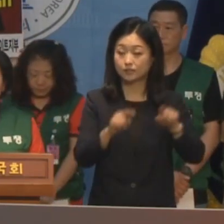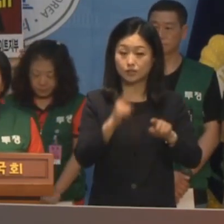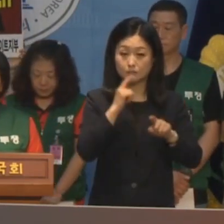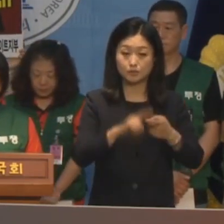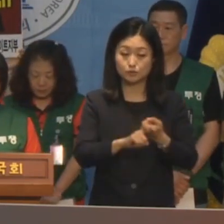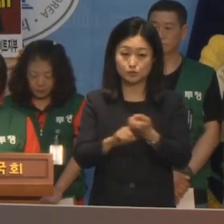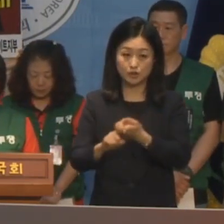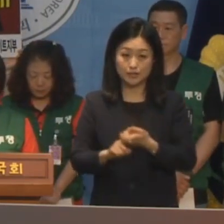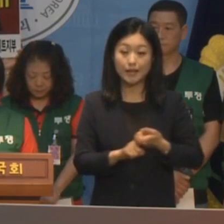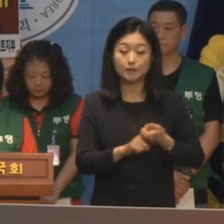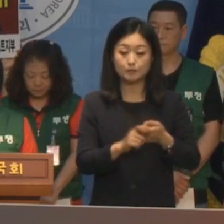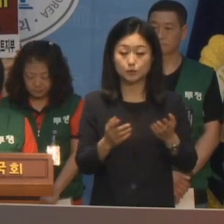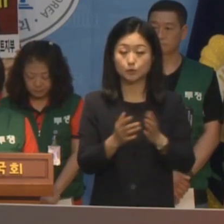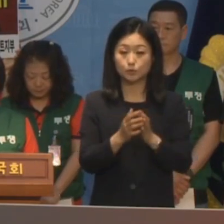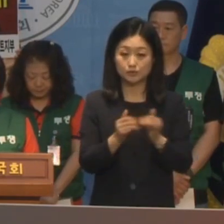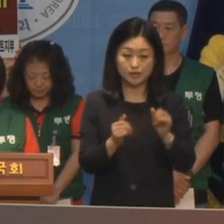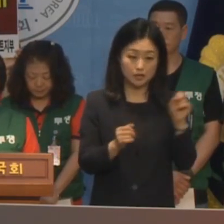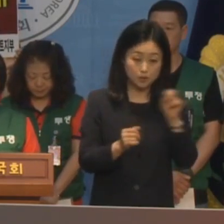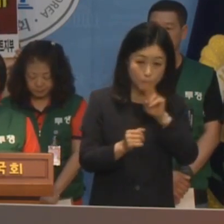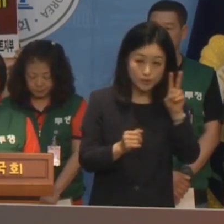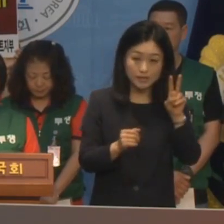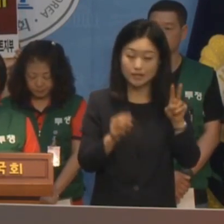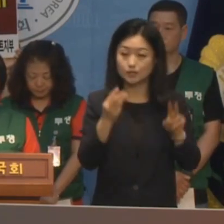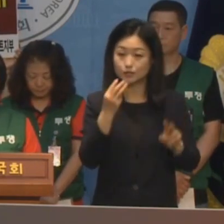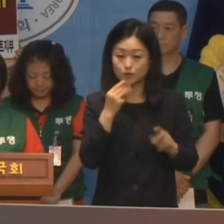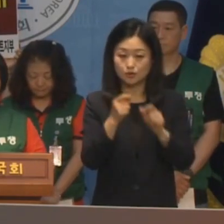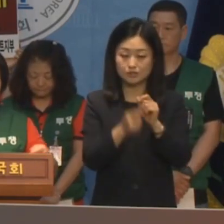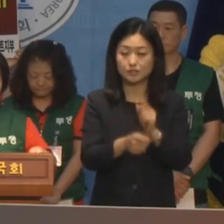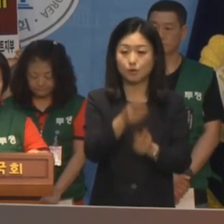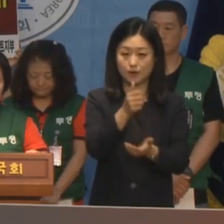전국민주연합 노동조합 용인서울지회장 양정화입니다.